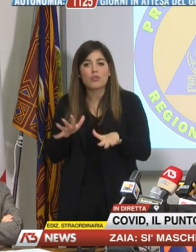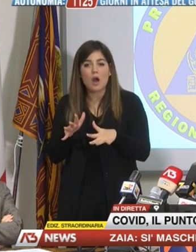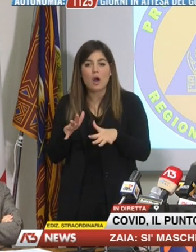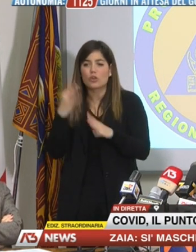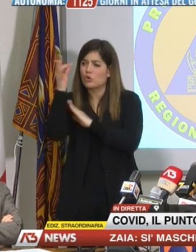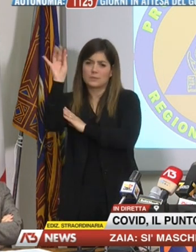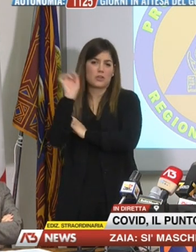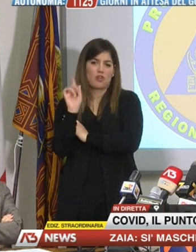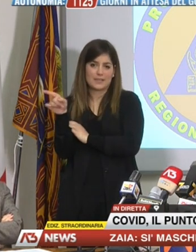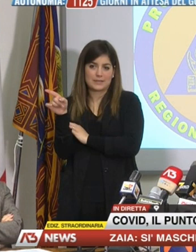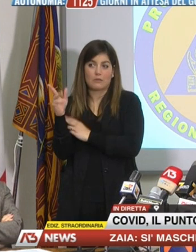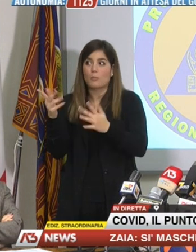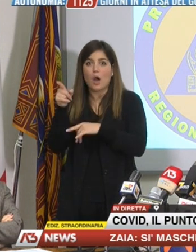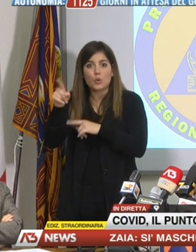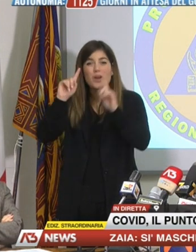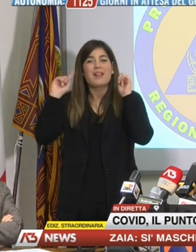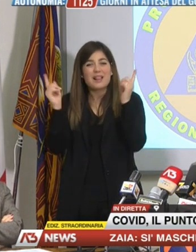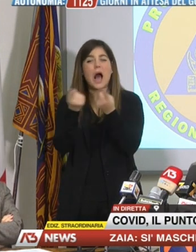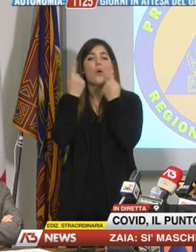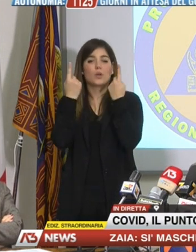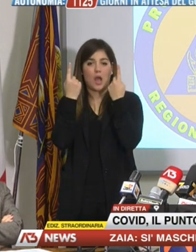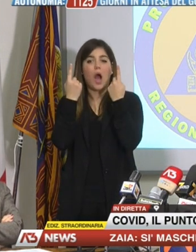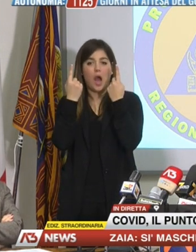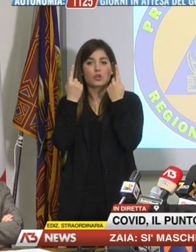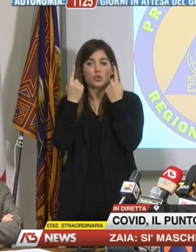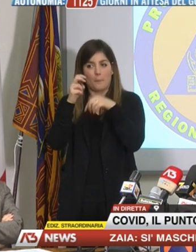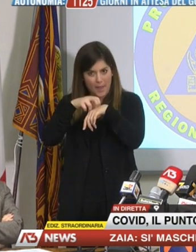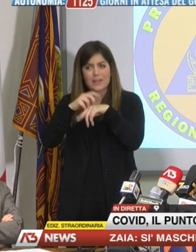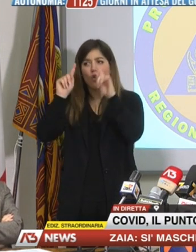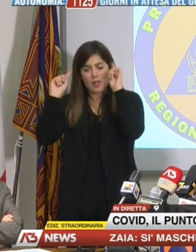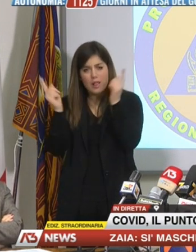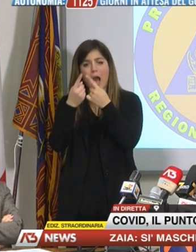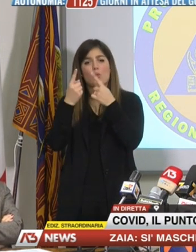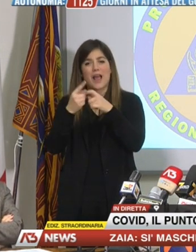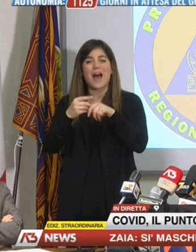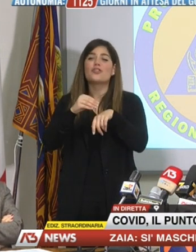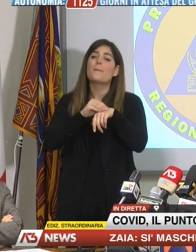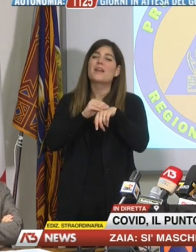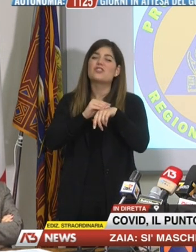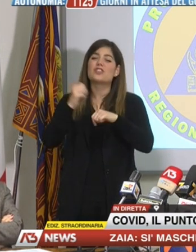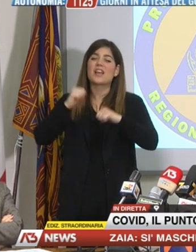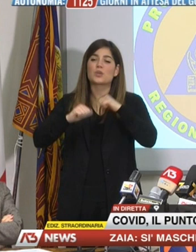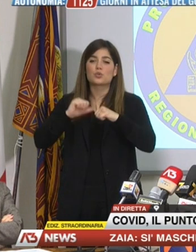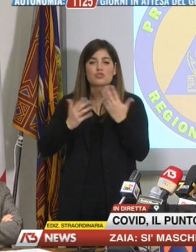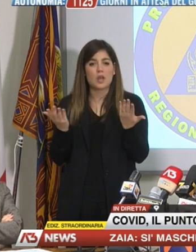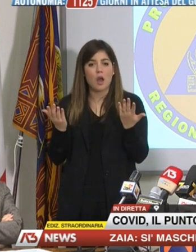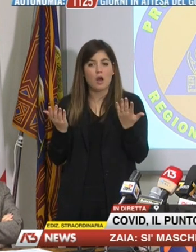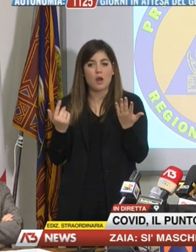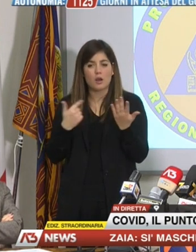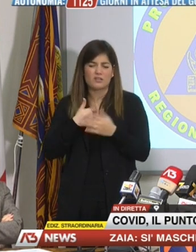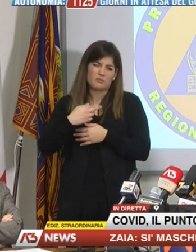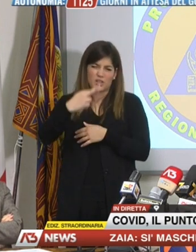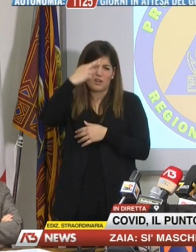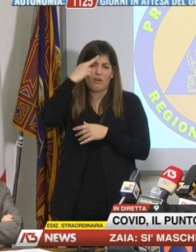che è un medico laureato in medicina e chirurgia. Mi ricordo quell'estate il dibattito che sembrava blasfemia,